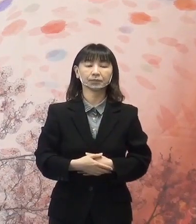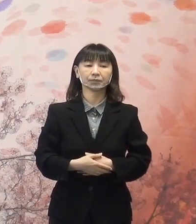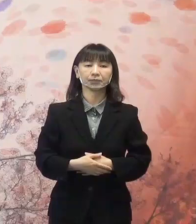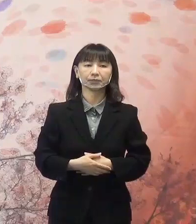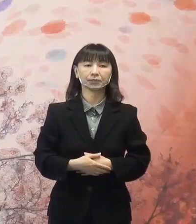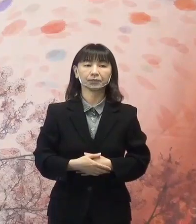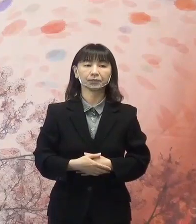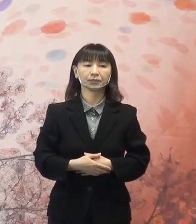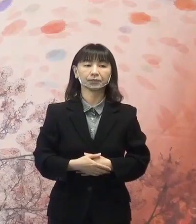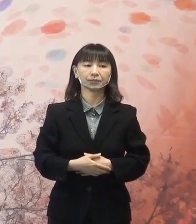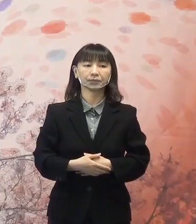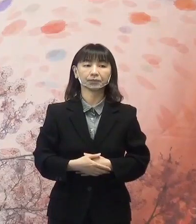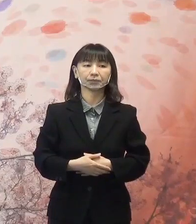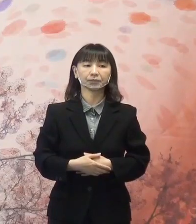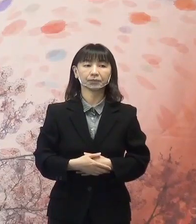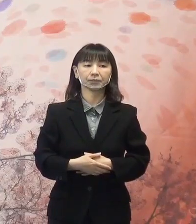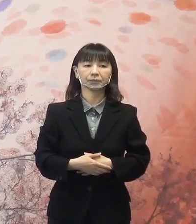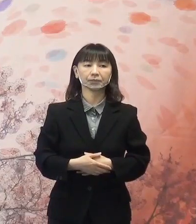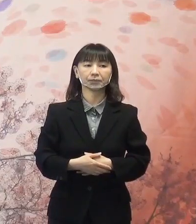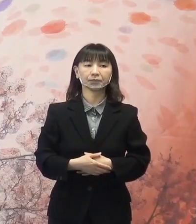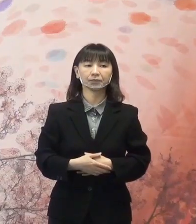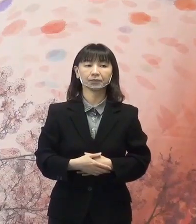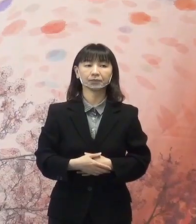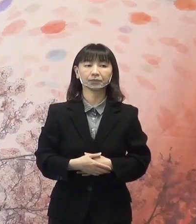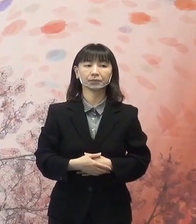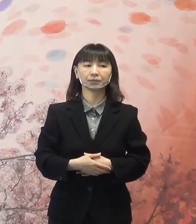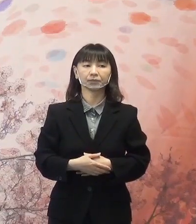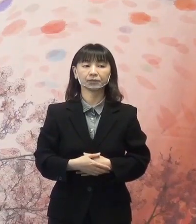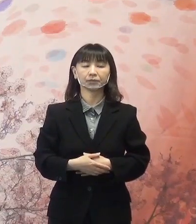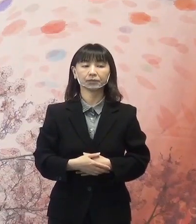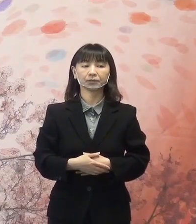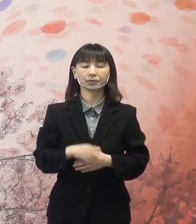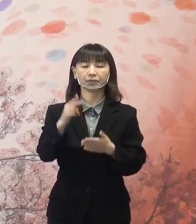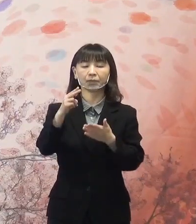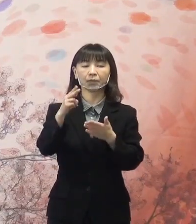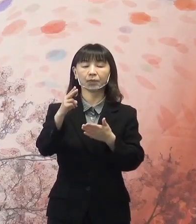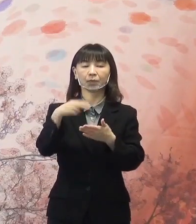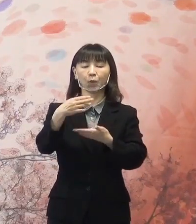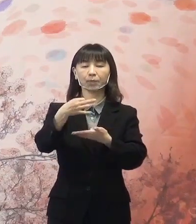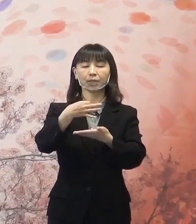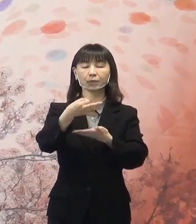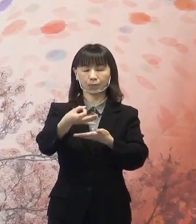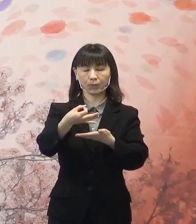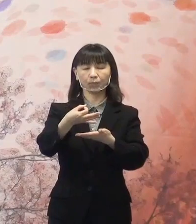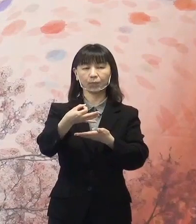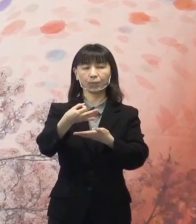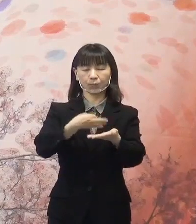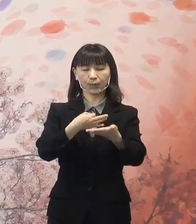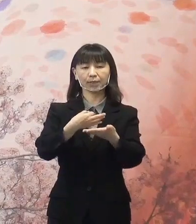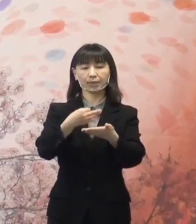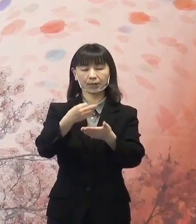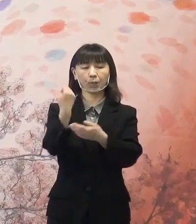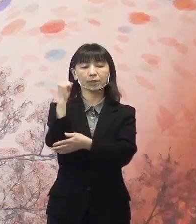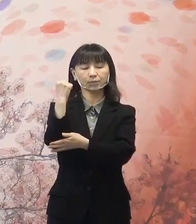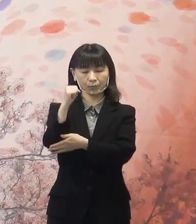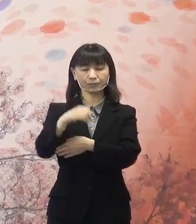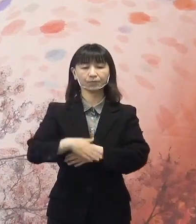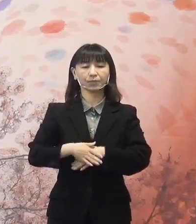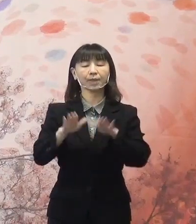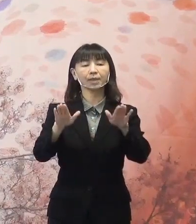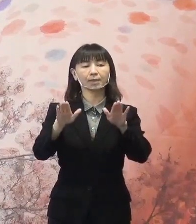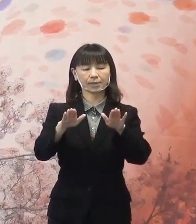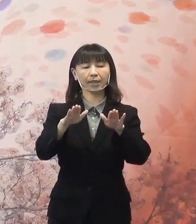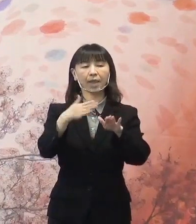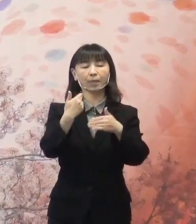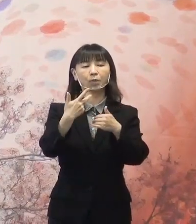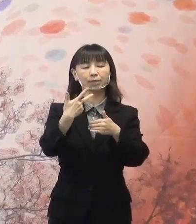はい、では前の方。 読売新聞の北原と申します。 よろしくお願い いた します。 現在市内で、はい、感染